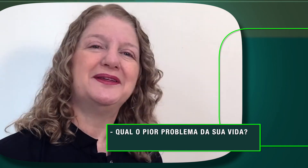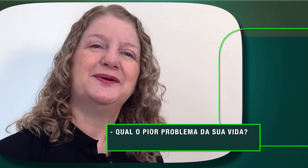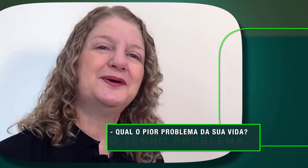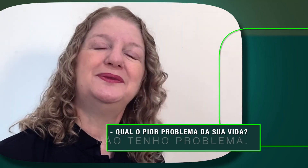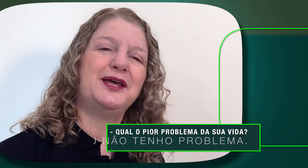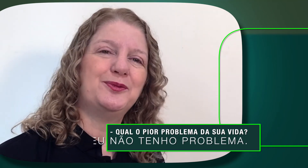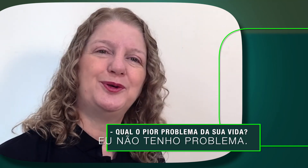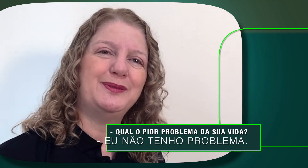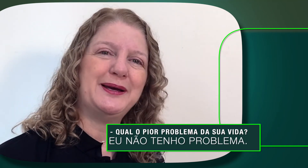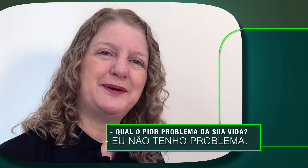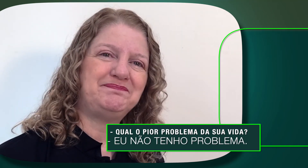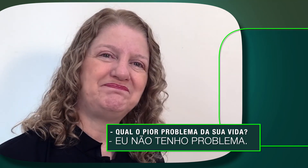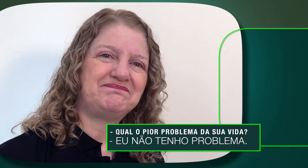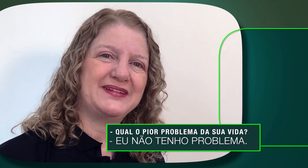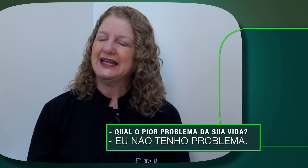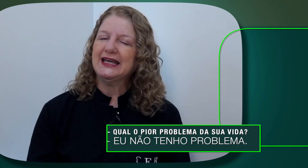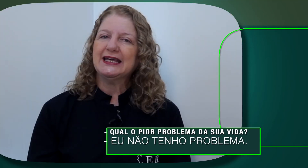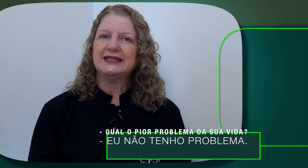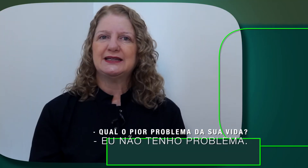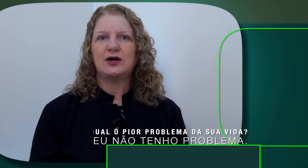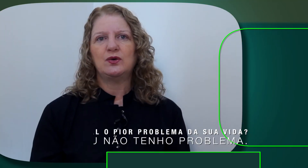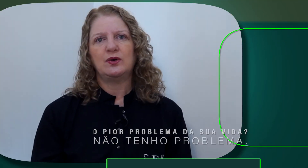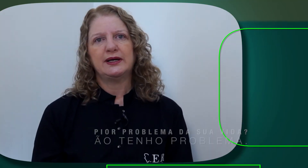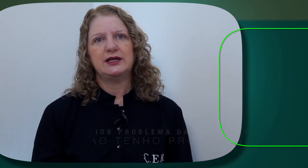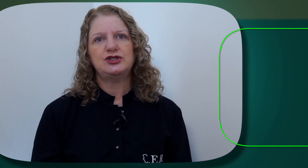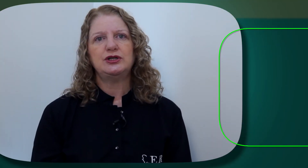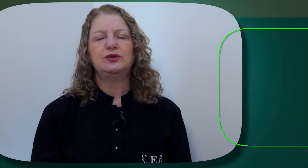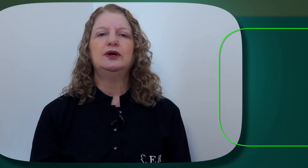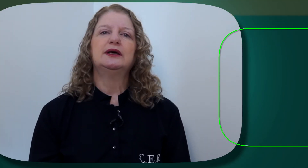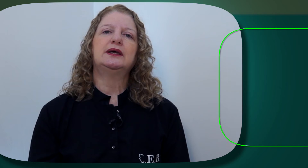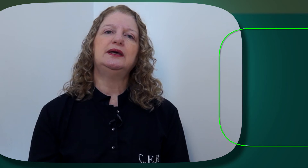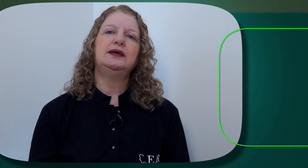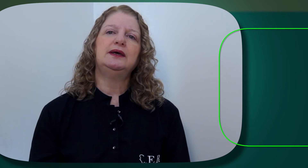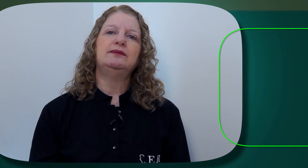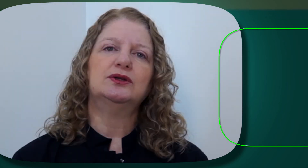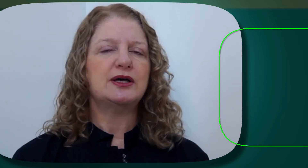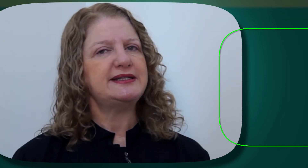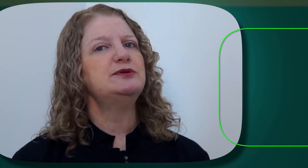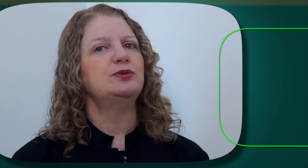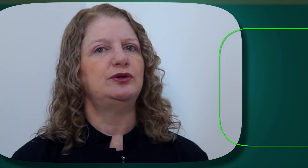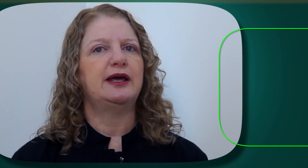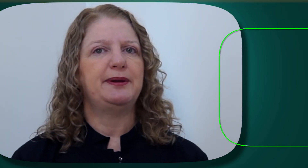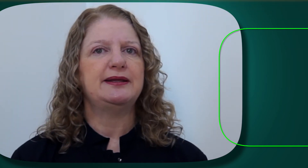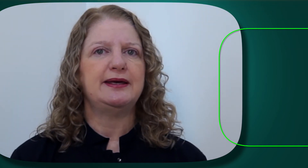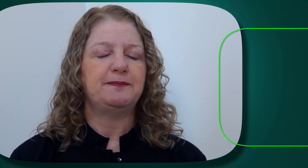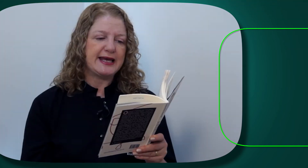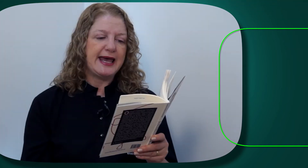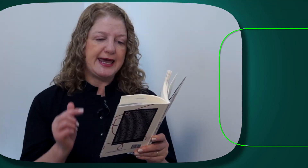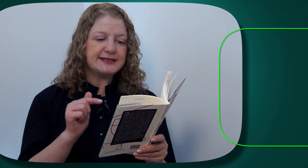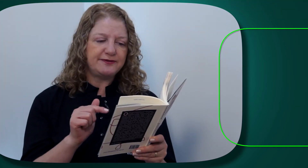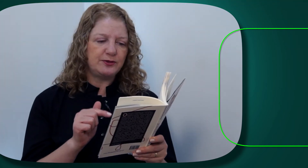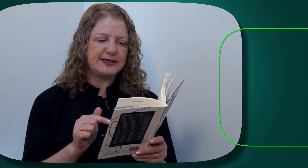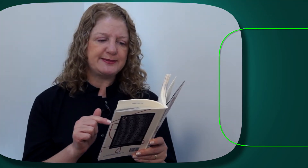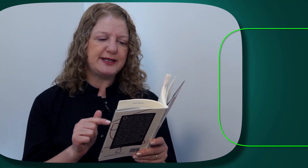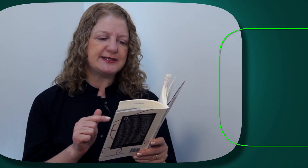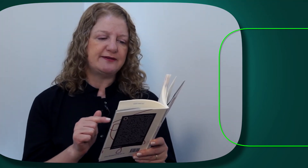não tenho problema. Então eu acredito que nós temos muito que aprender. Essa foi uma das meninas que